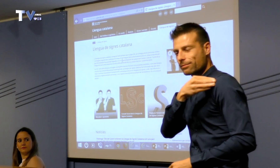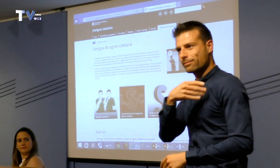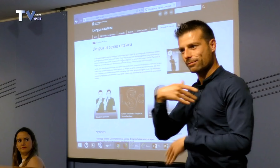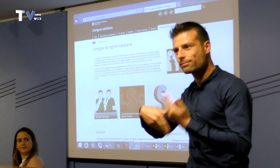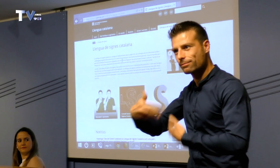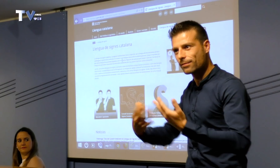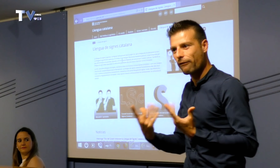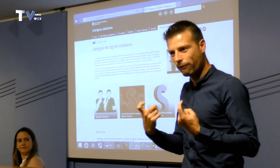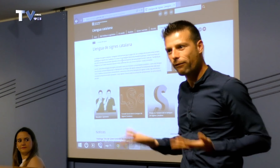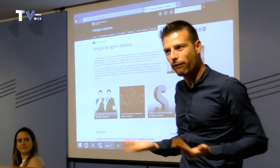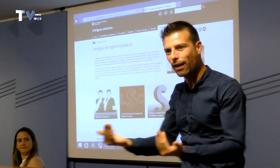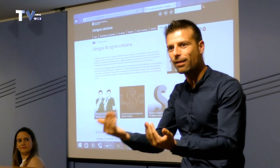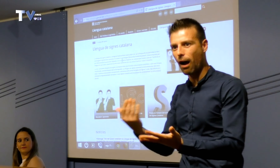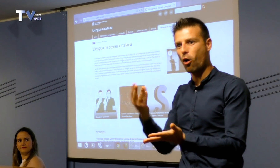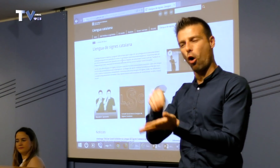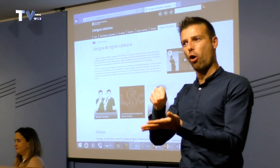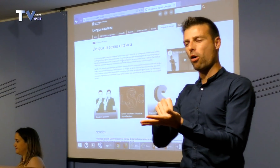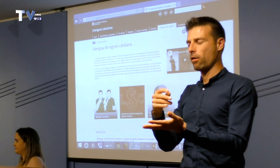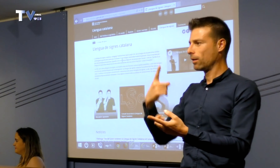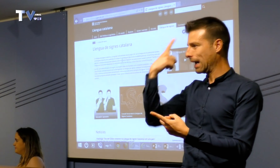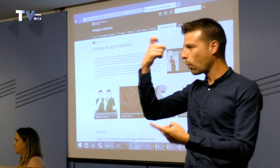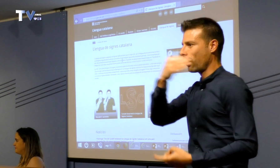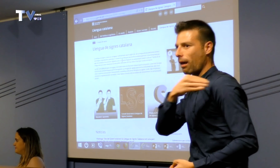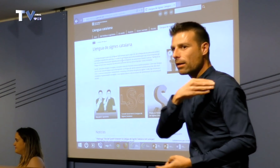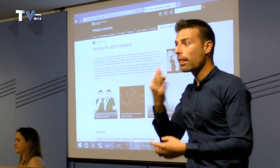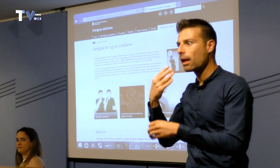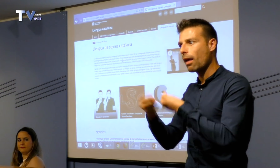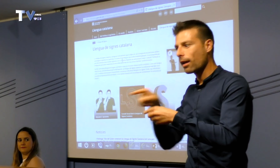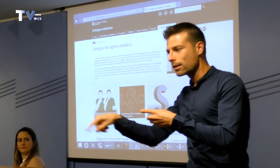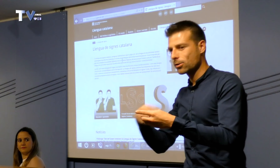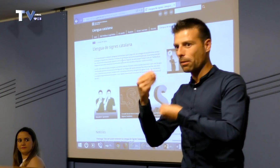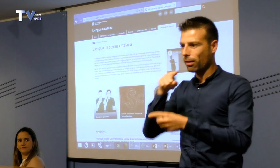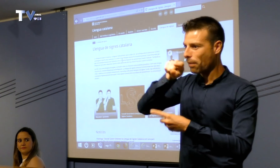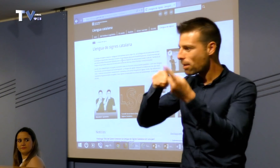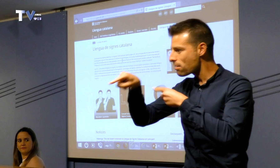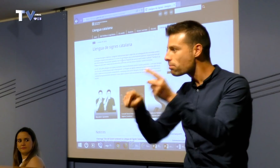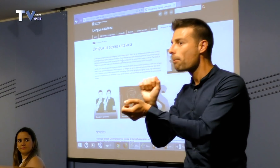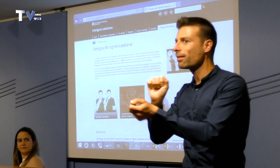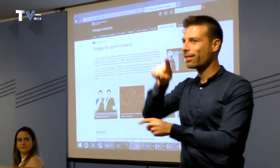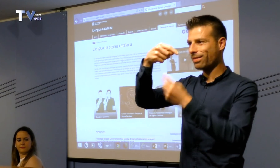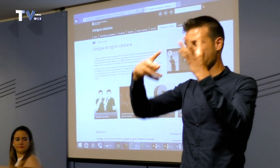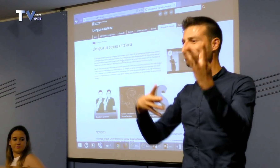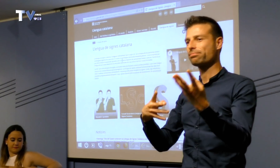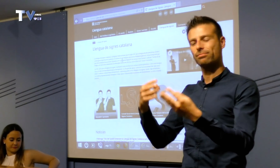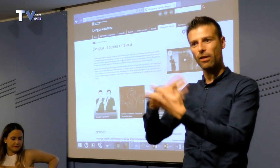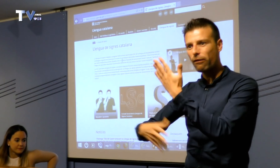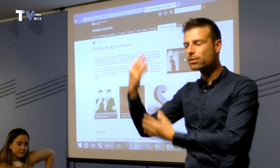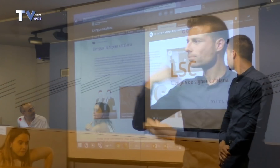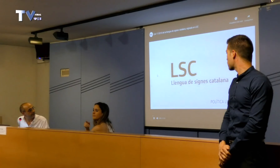d'agrair, que de tant en tant ens recorda que s'ha de fer això, no hauríeu de fer això, no tenim això pendent, no? I això...